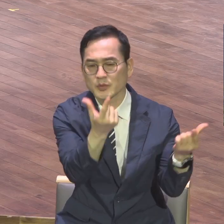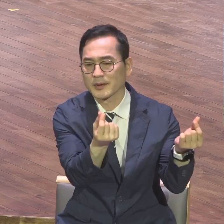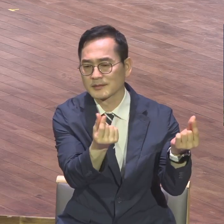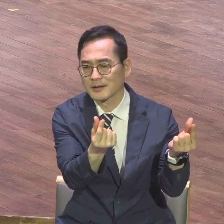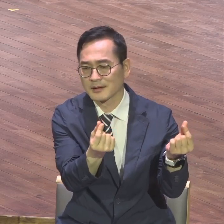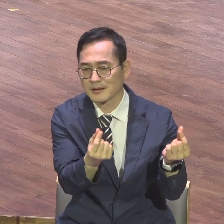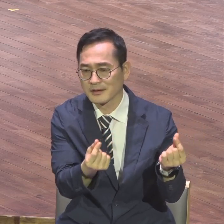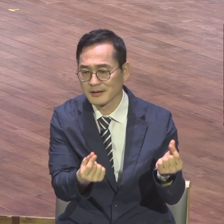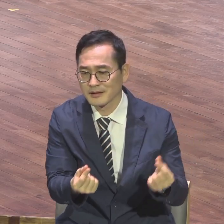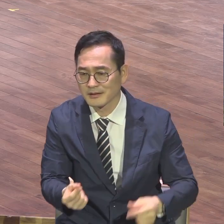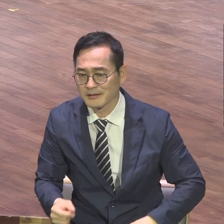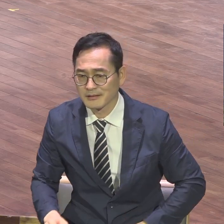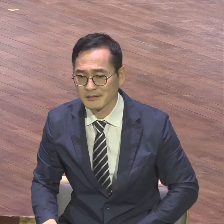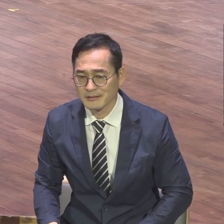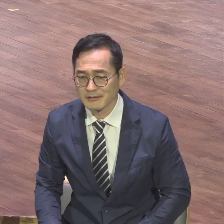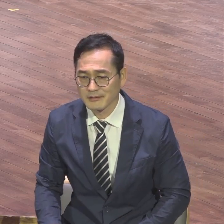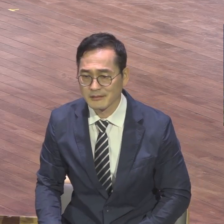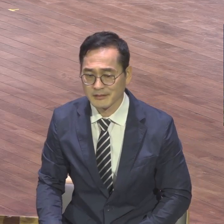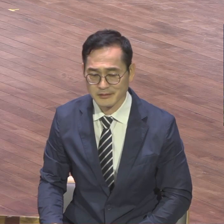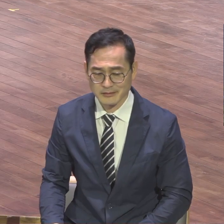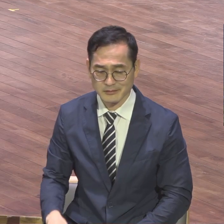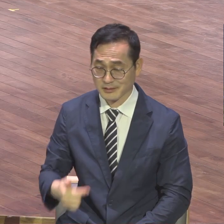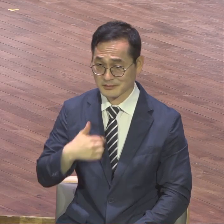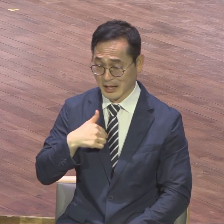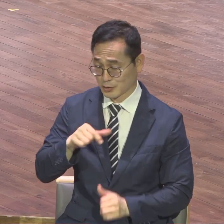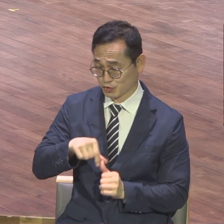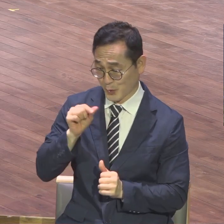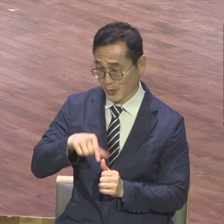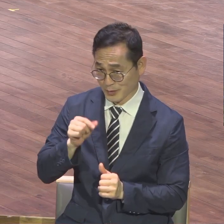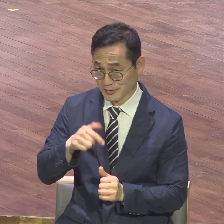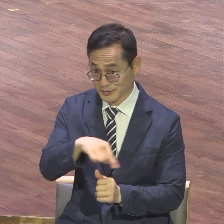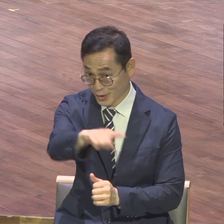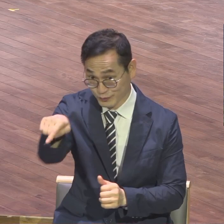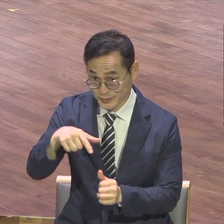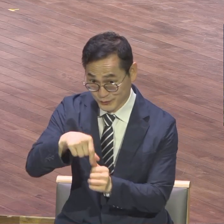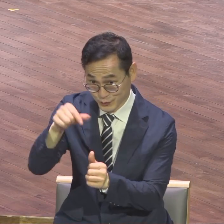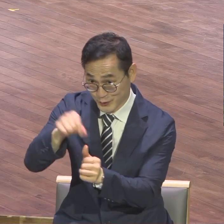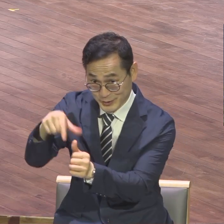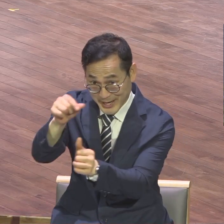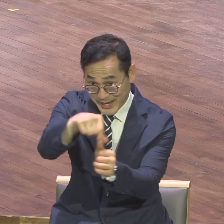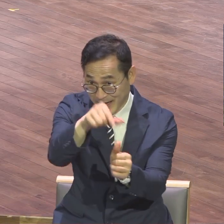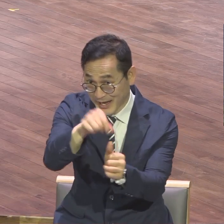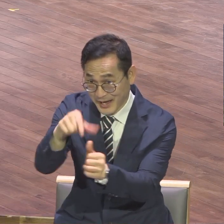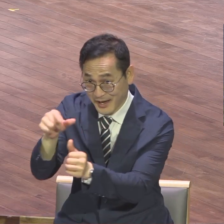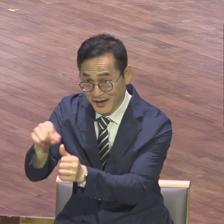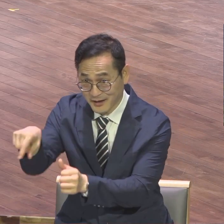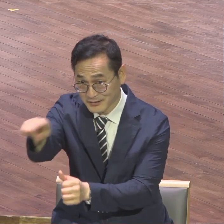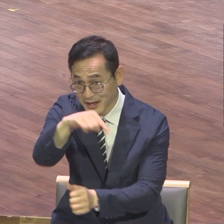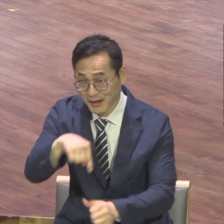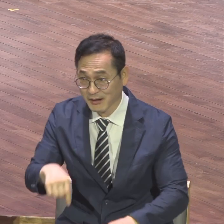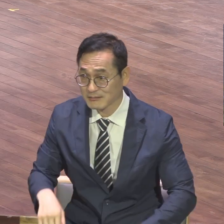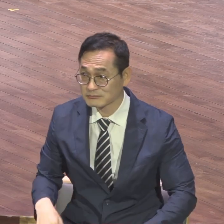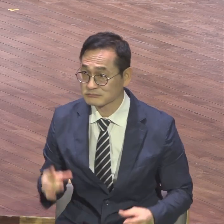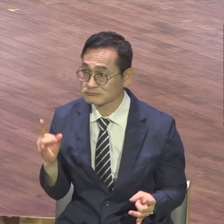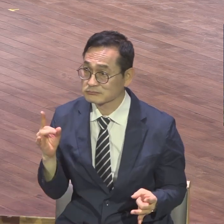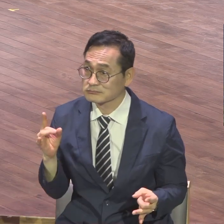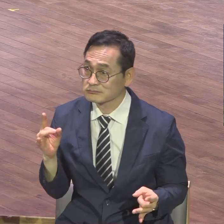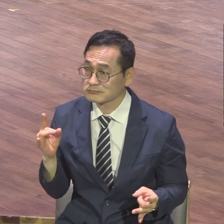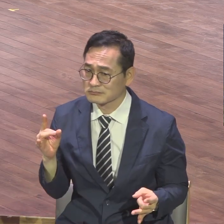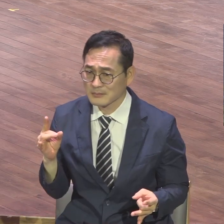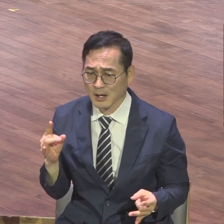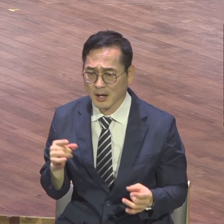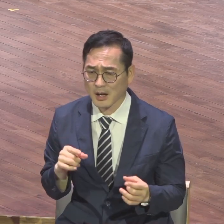돼요. 그것이 난 미리 다 해산한 거예요. 정신 똑바로 차리시기 바랍니다. 이제부터